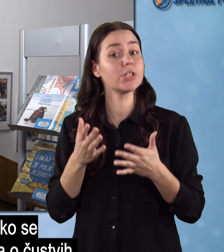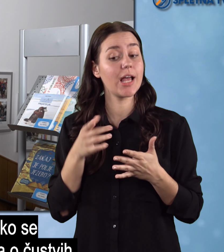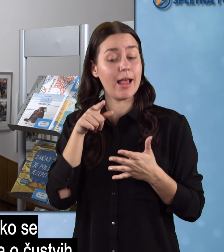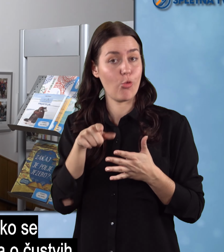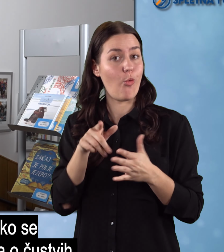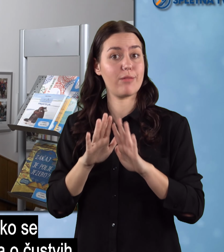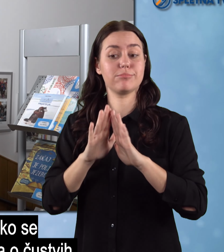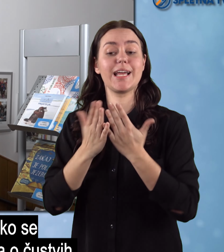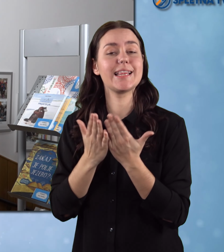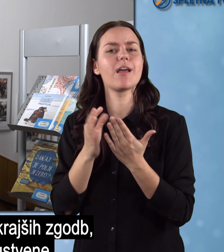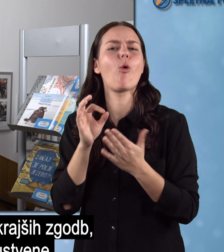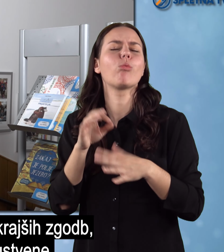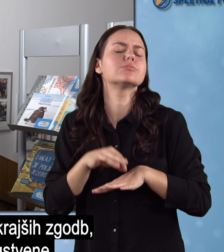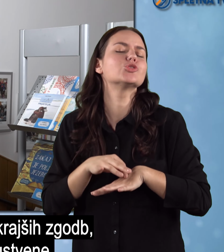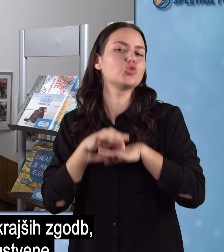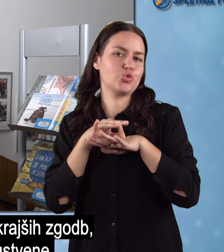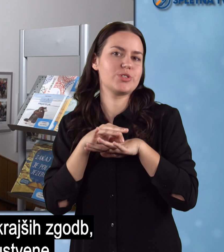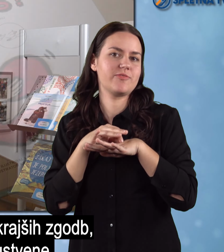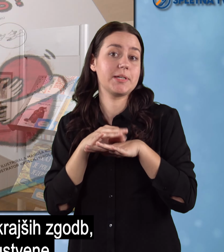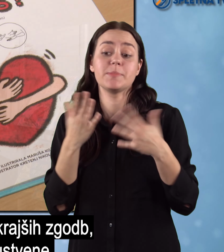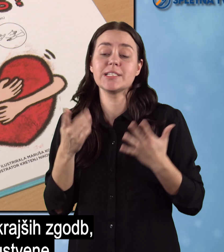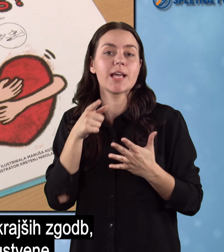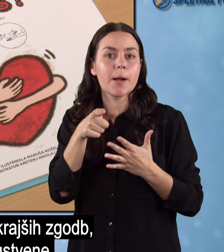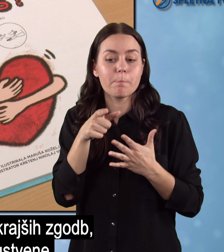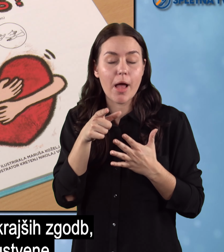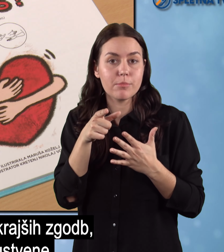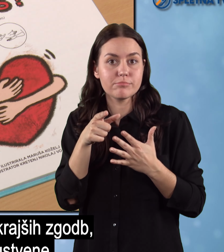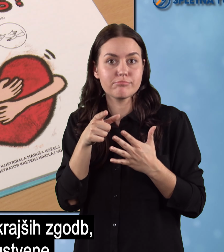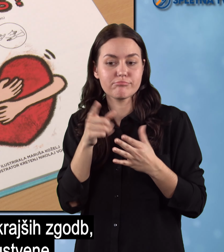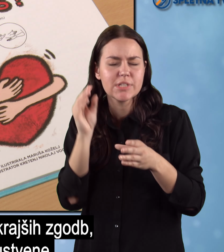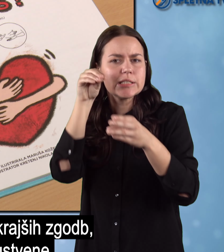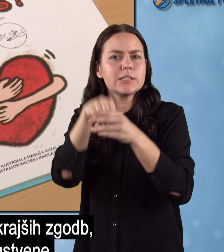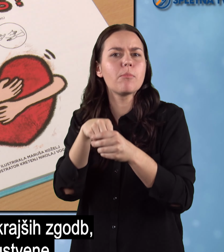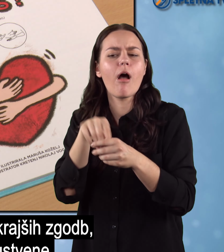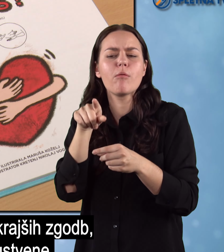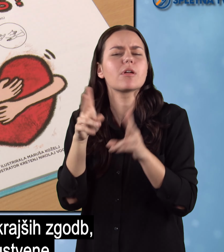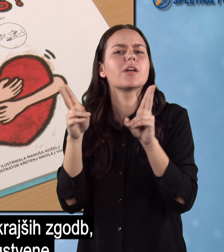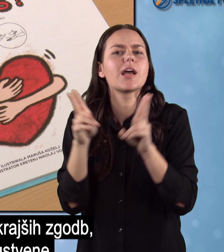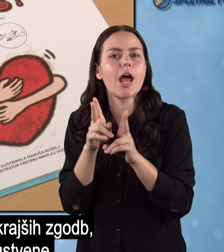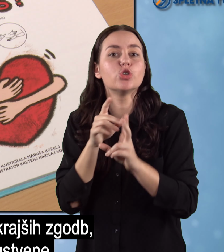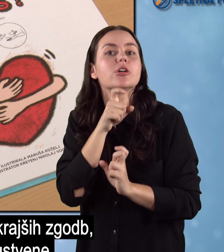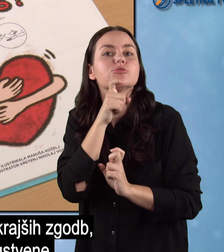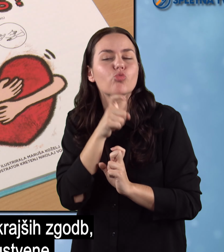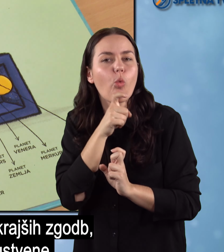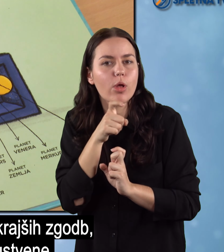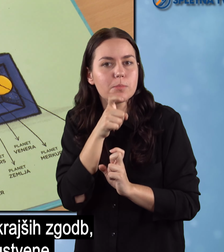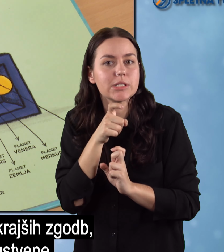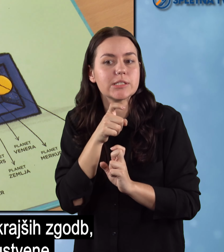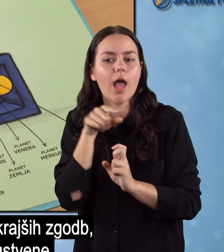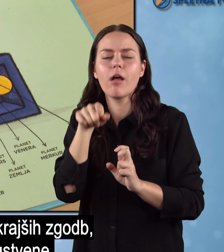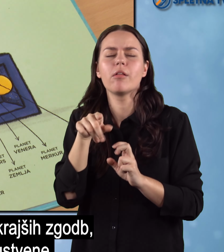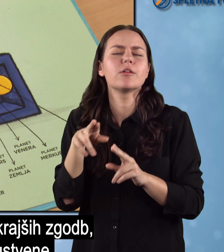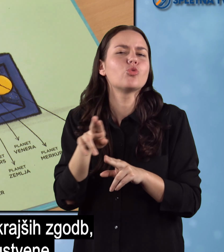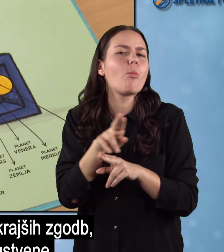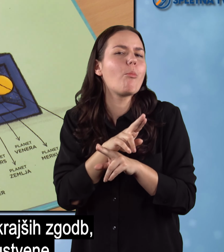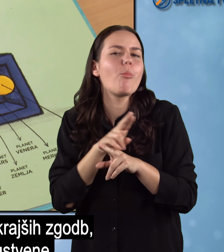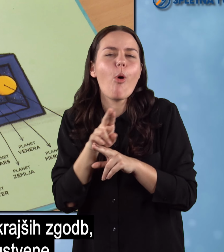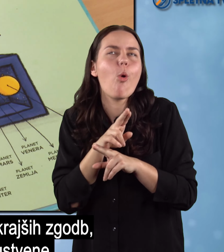je knjiga o čustvih. In sicer je sestavljena iz krajših zgodb, ki so